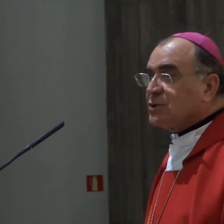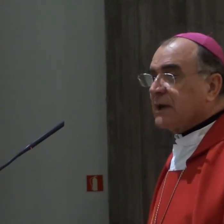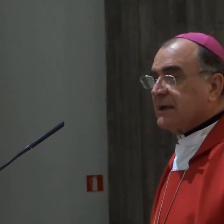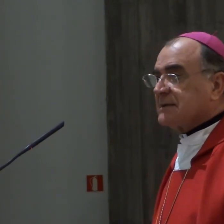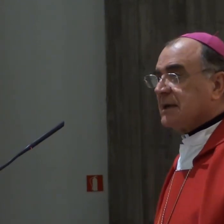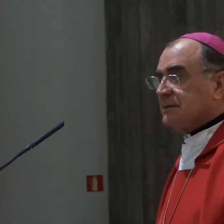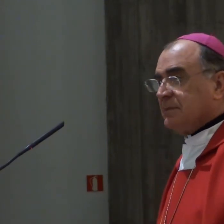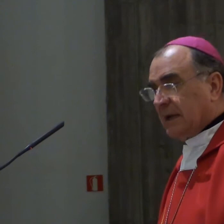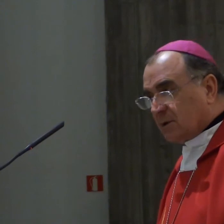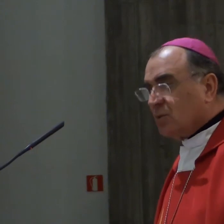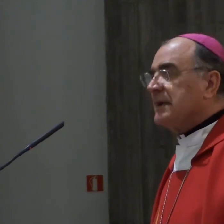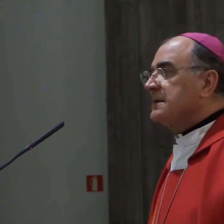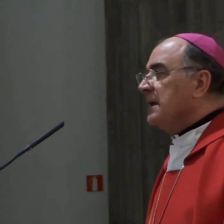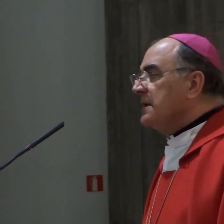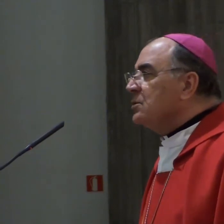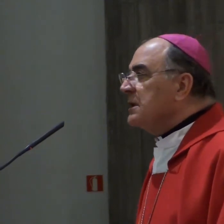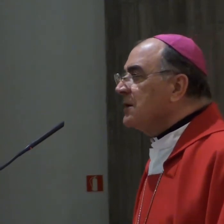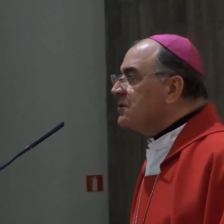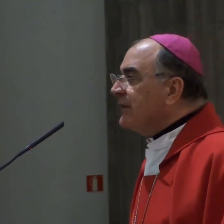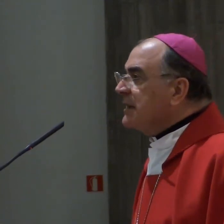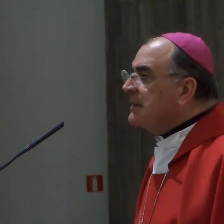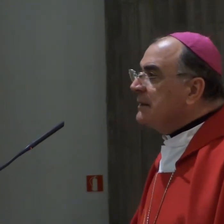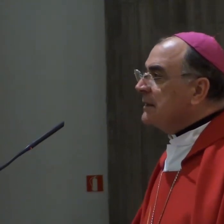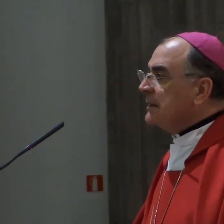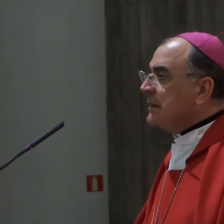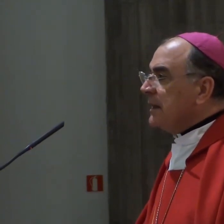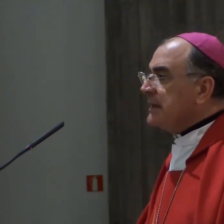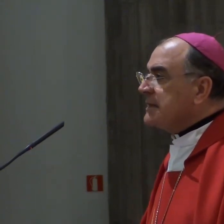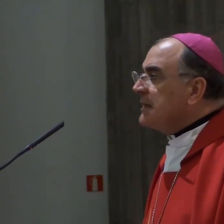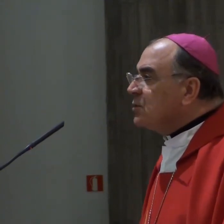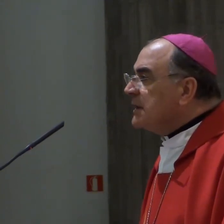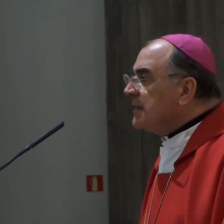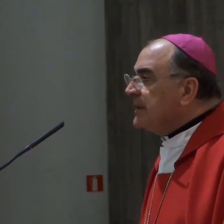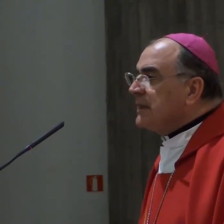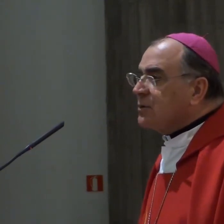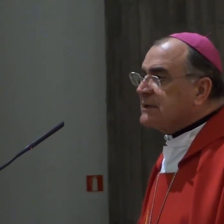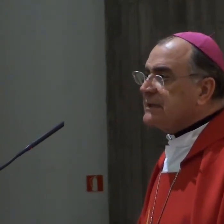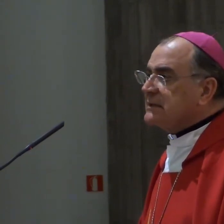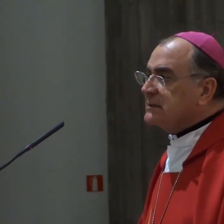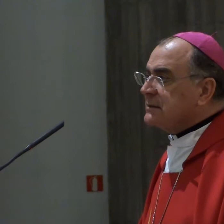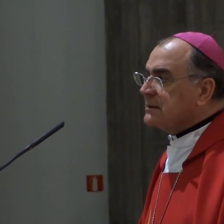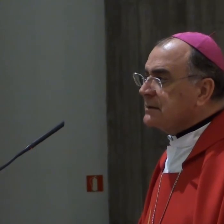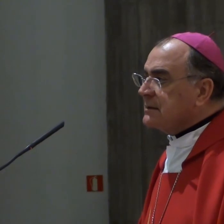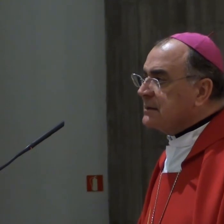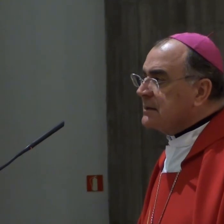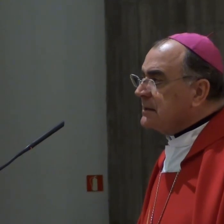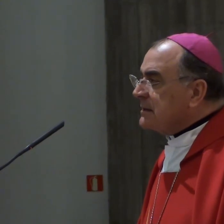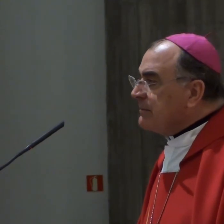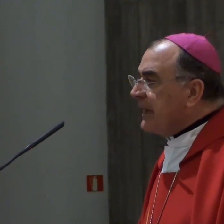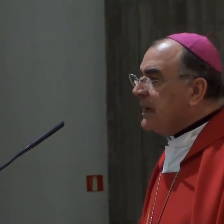Es hermoso que estas lecturas que resuenan en esta liturgia de Pentecostés